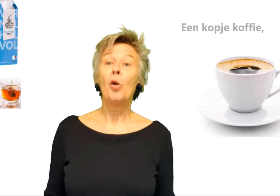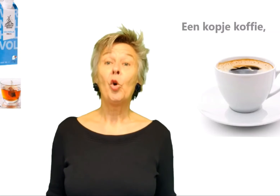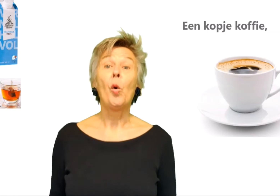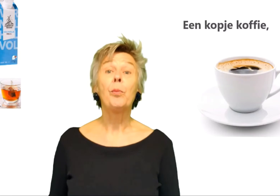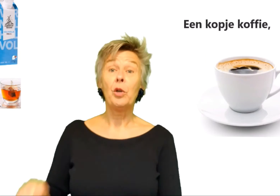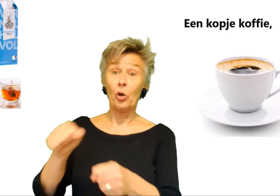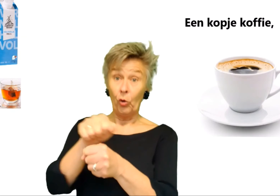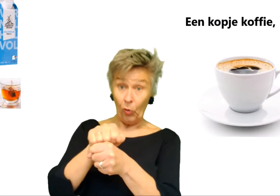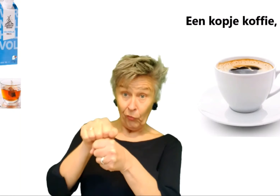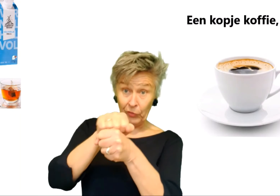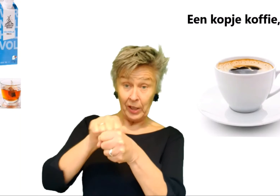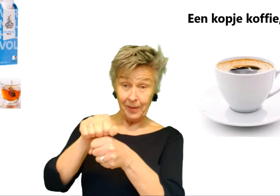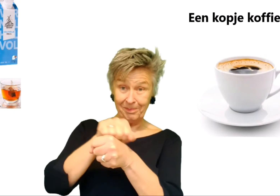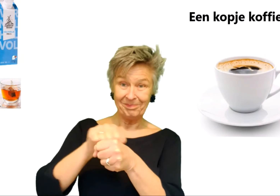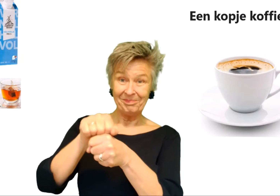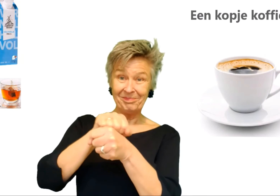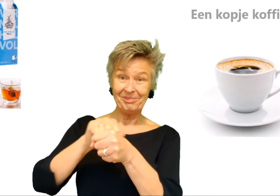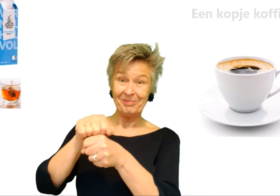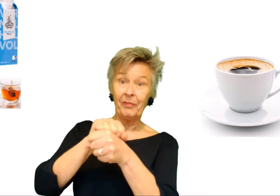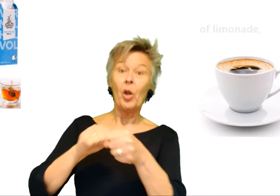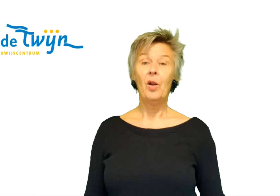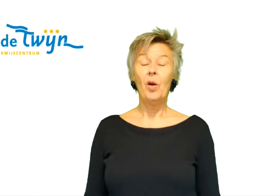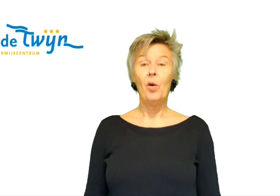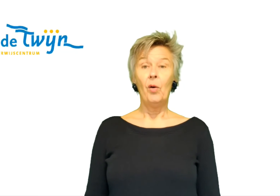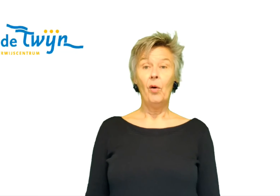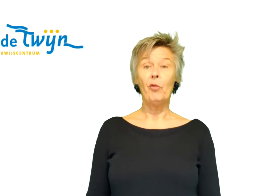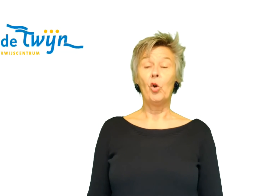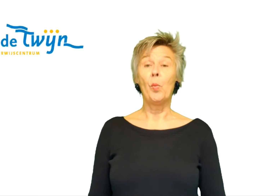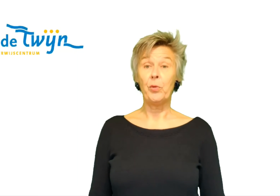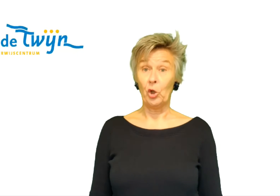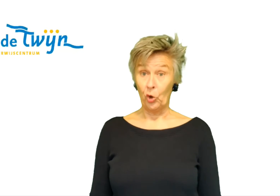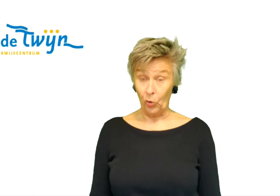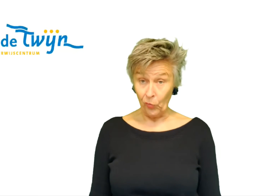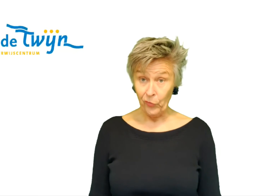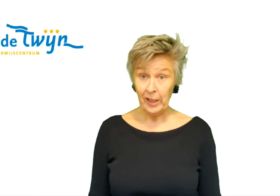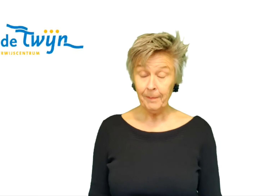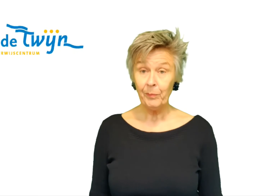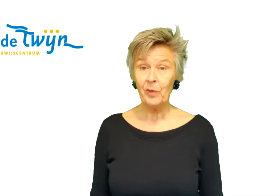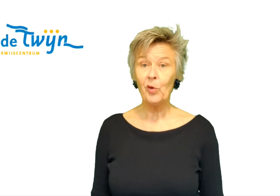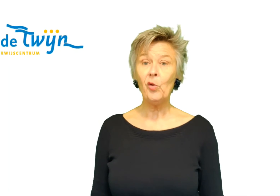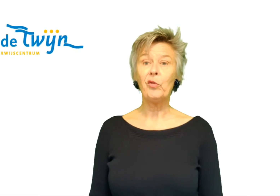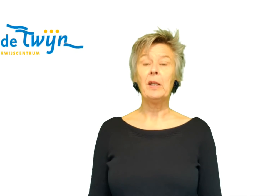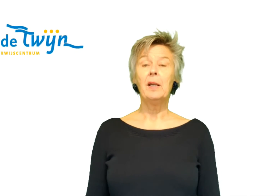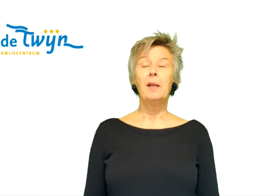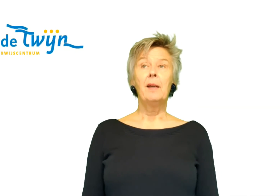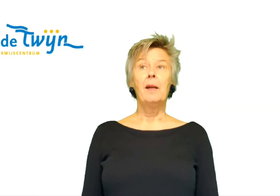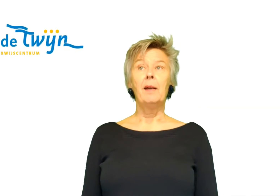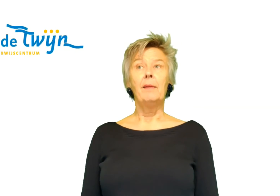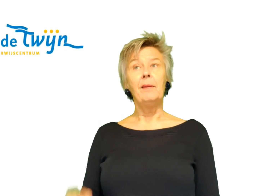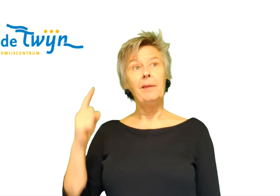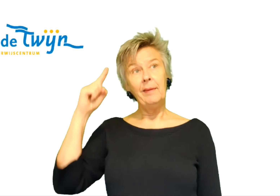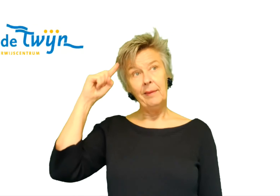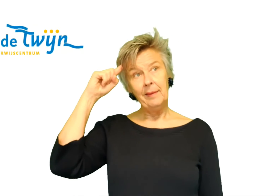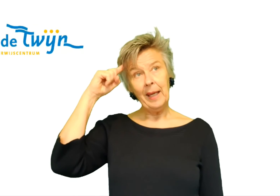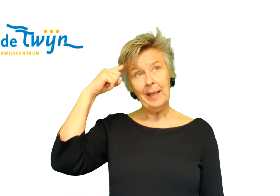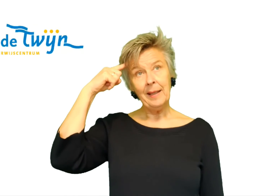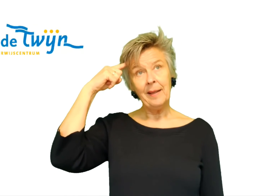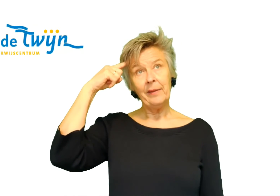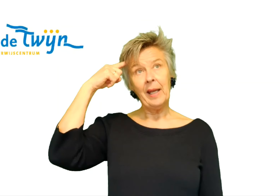Een kopje koffie. Of een kopje koffie. Koffie. Denk dan aan